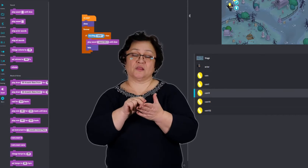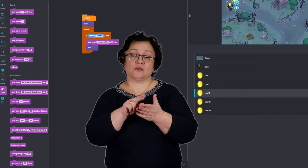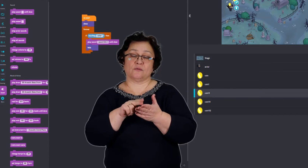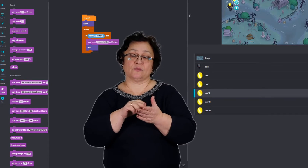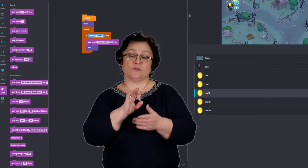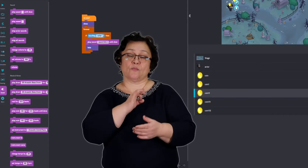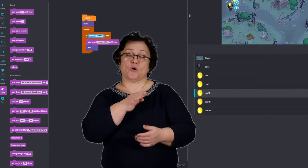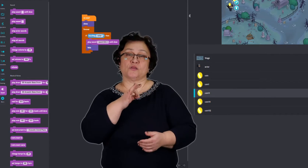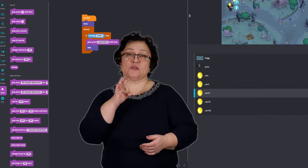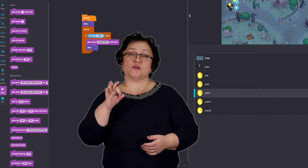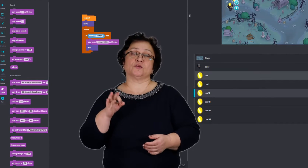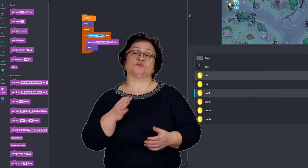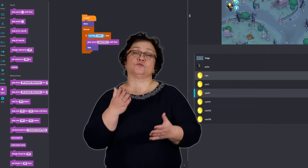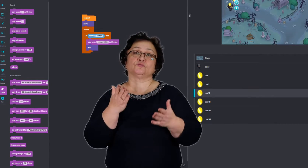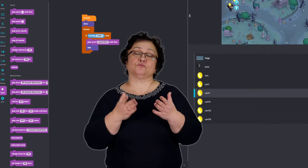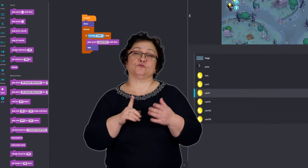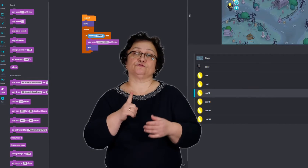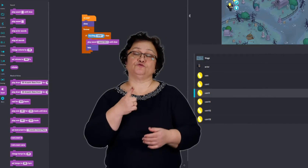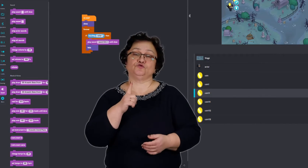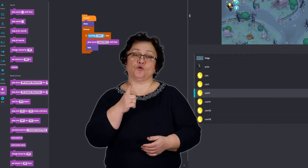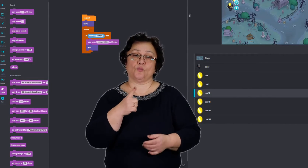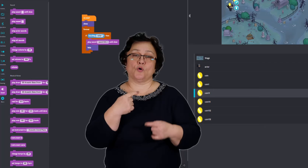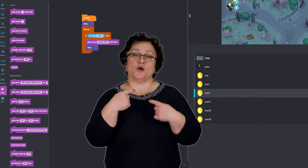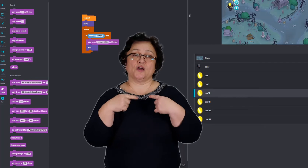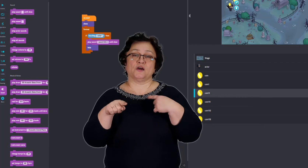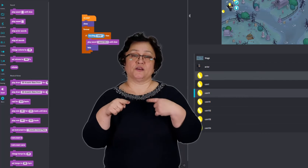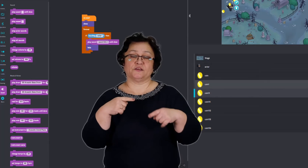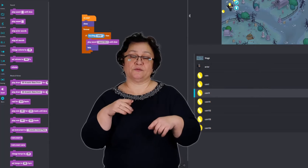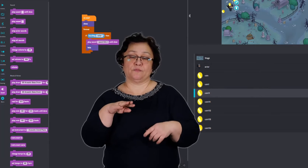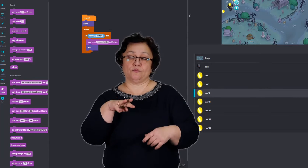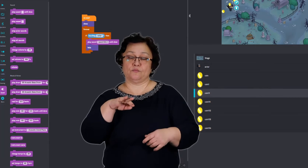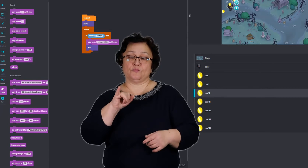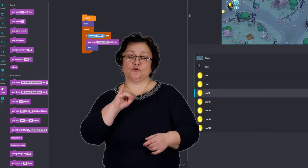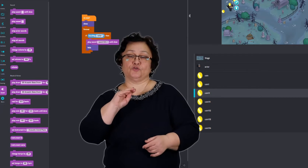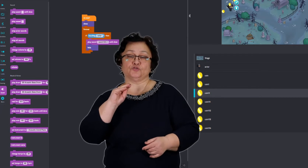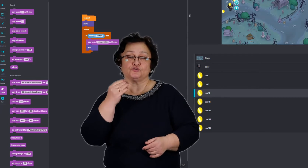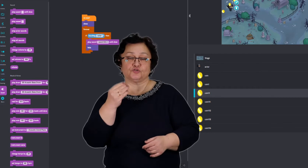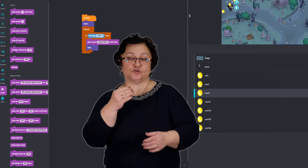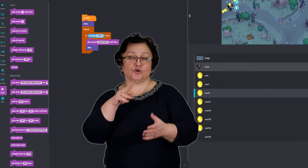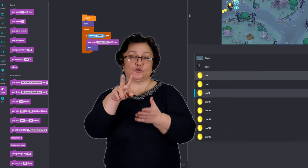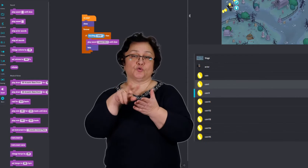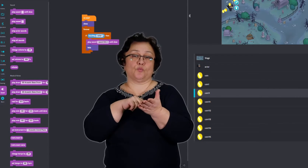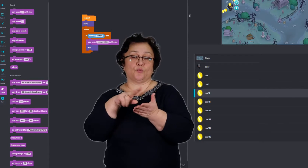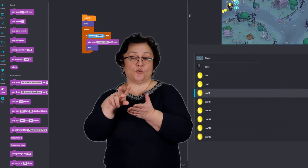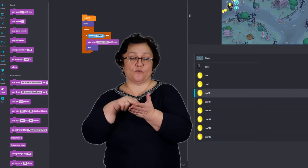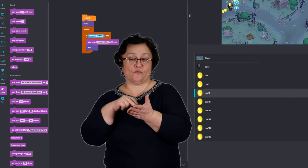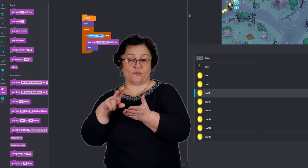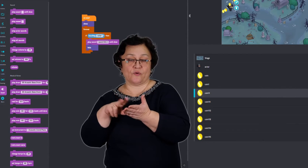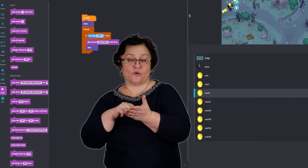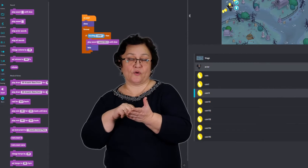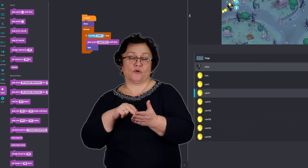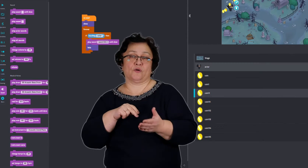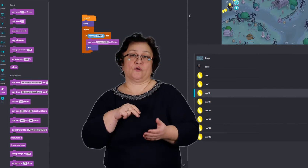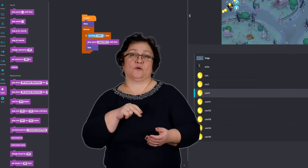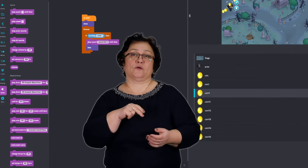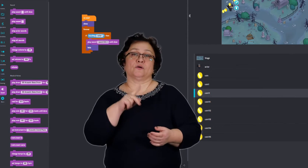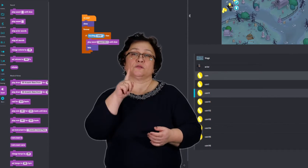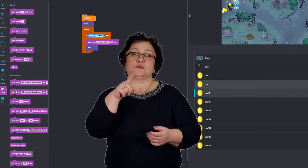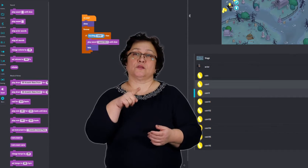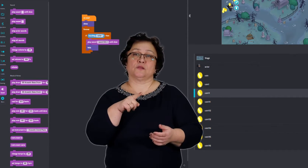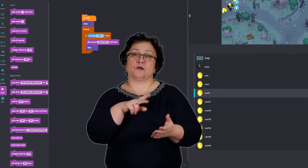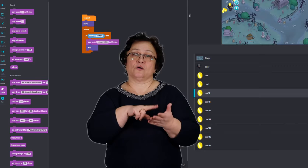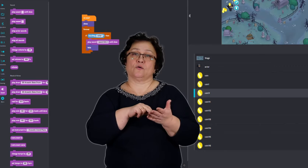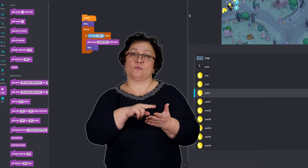накопіювати монеток. До речі, в чому різниця між дублюванням Duplicate